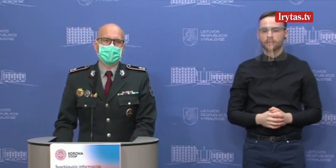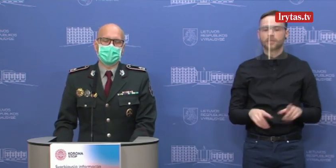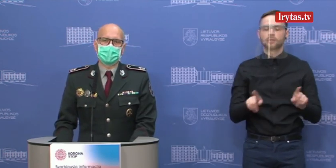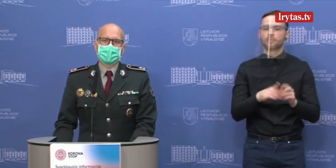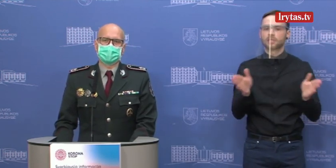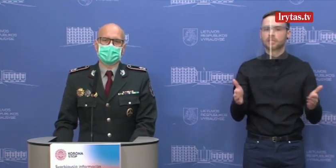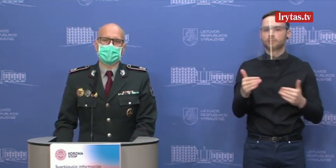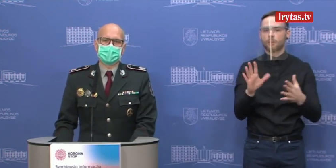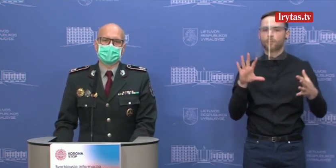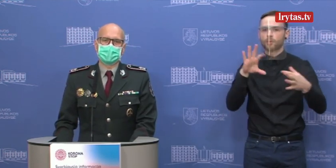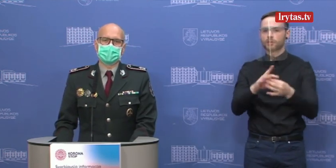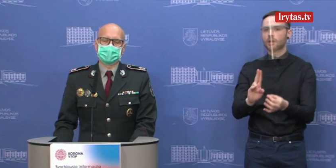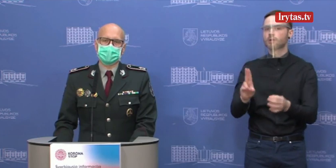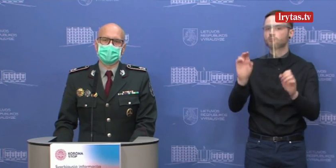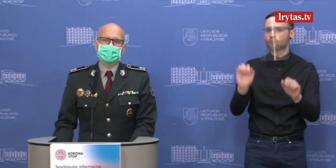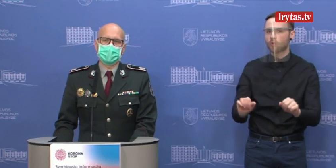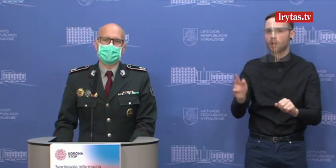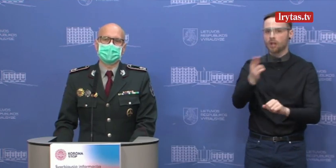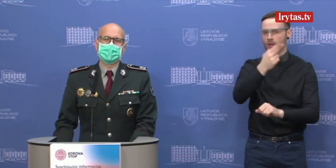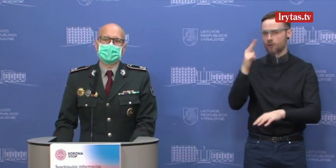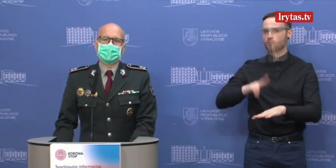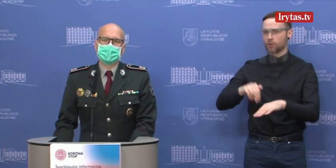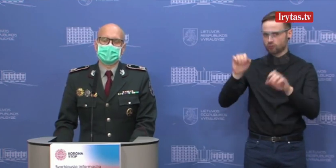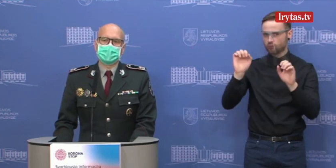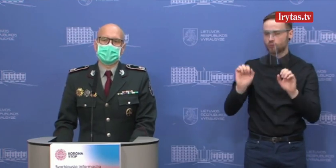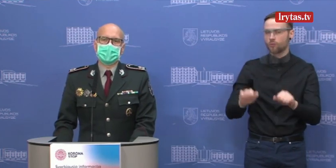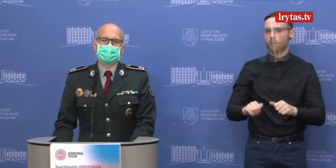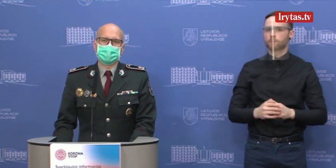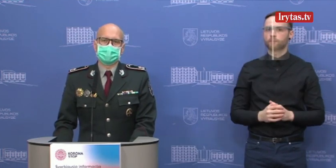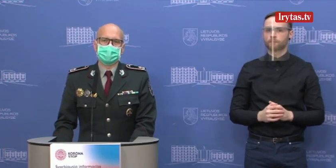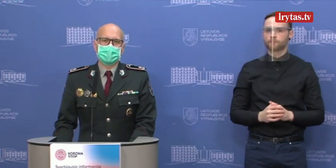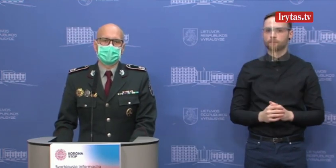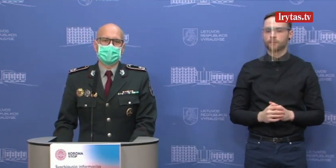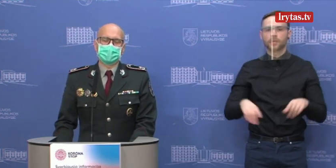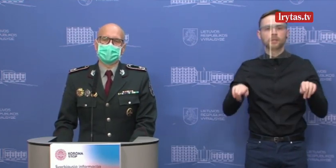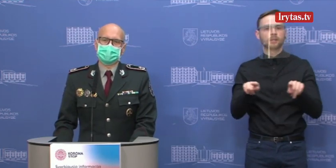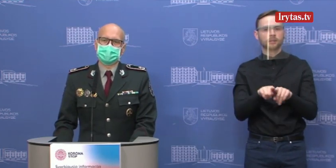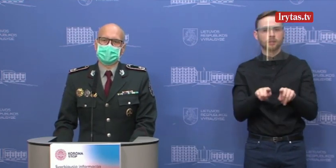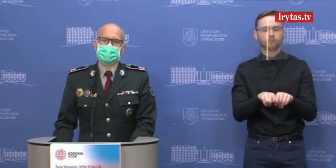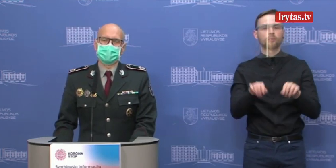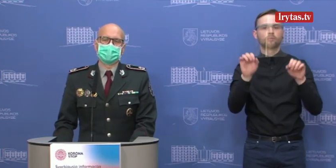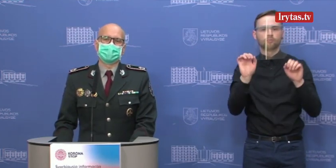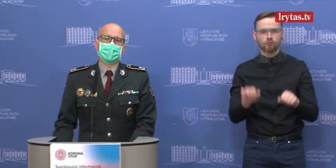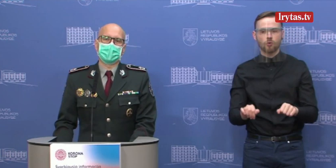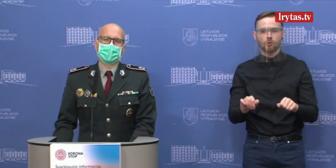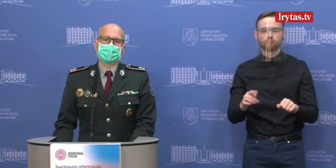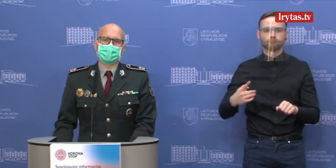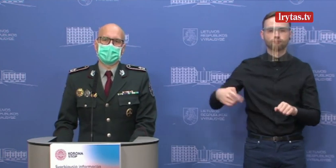sistemos turi prieigą ir Lietuvos policija, tai galima būtų užtikrinti šitų